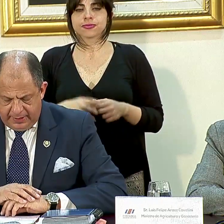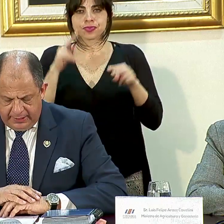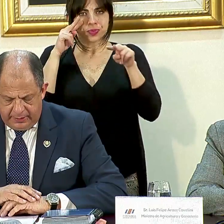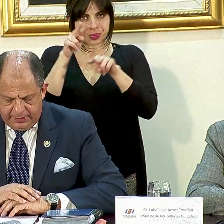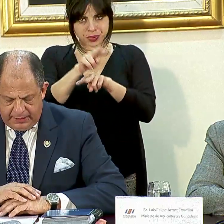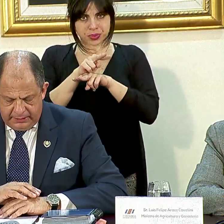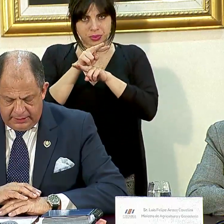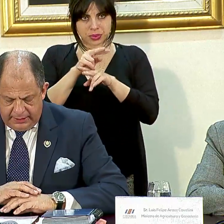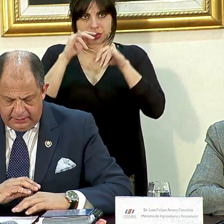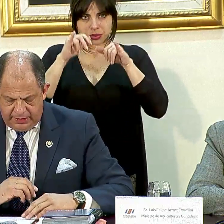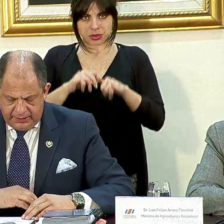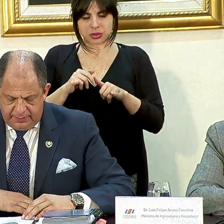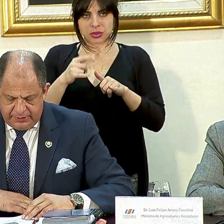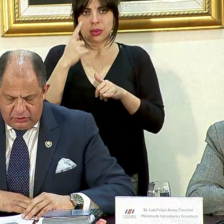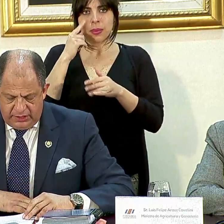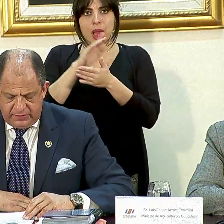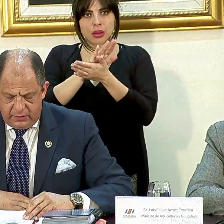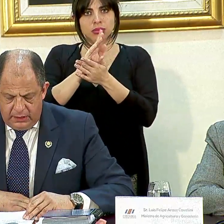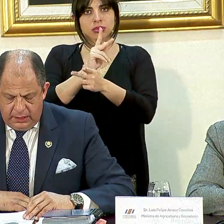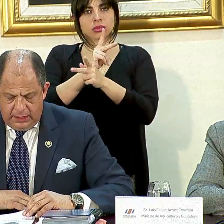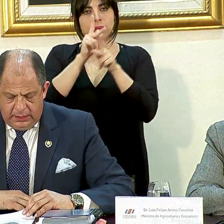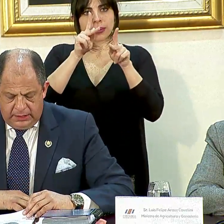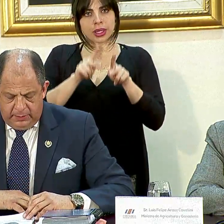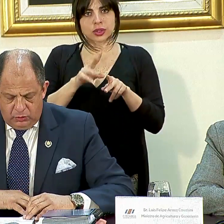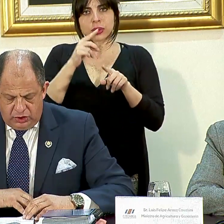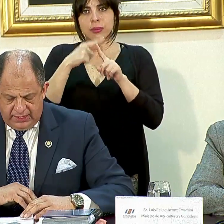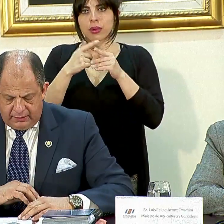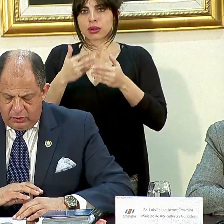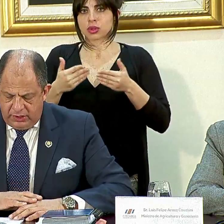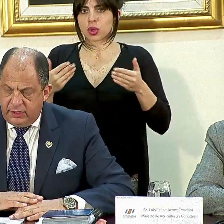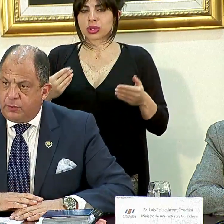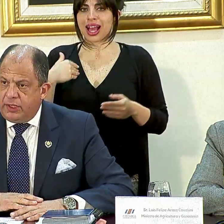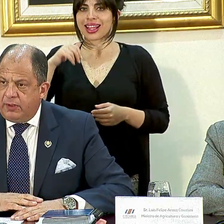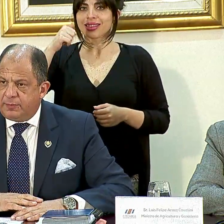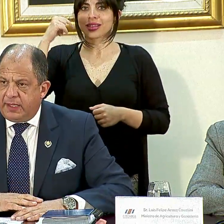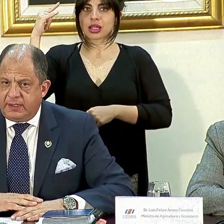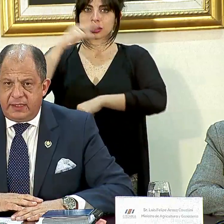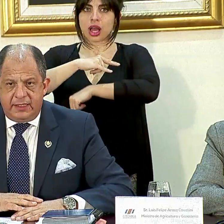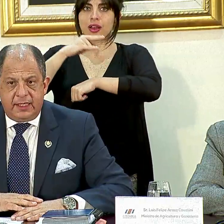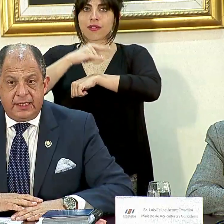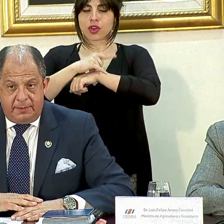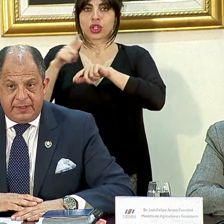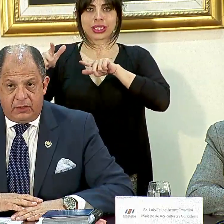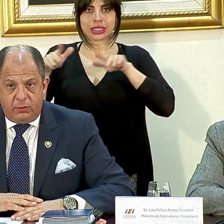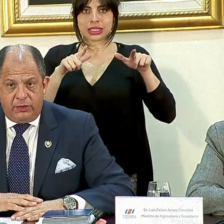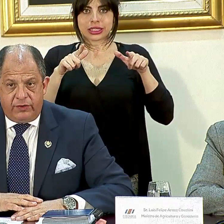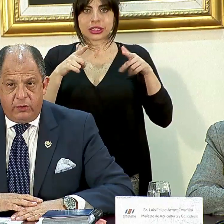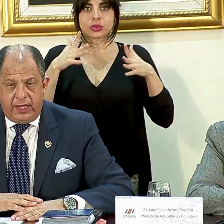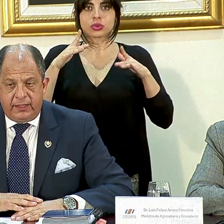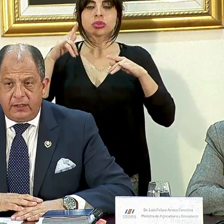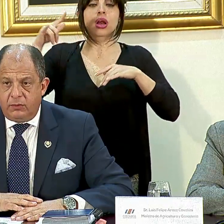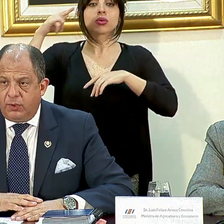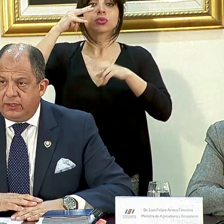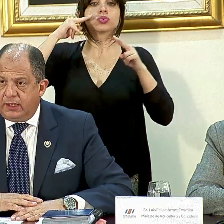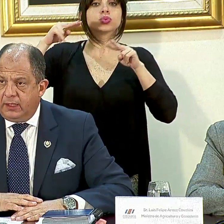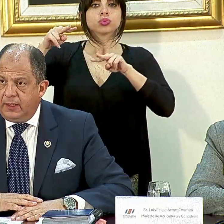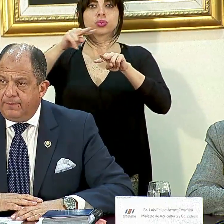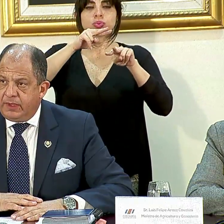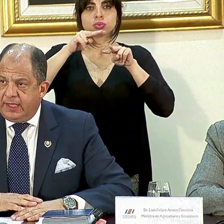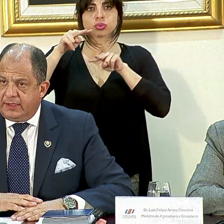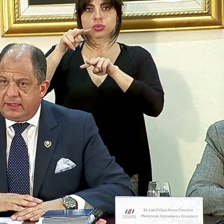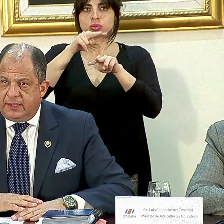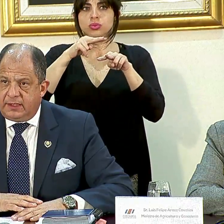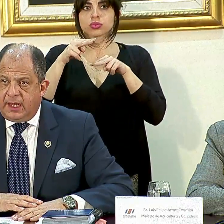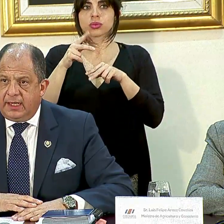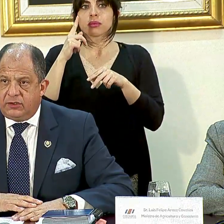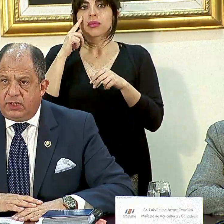vigilancia permanente para la integridad de bienes y personas. Tenemos 10 aviones disponibles para asistencia que ya empezaron vuelos regulares en un puente